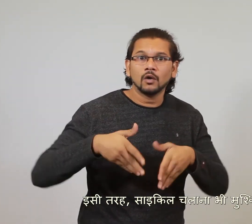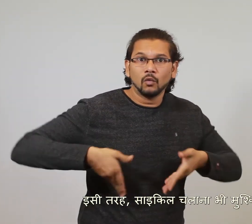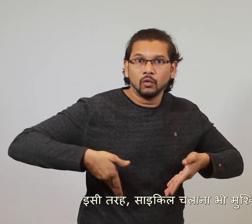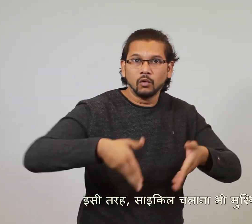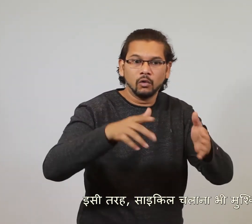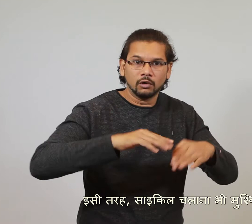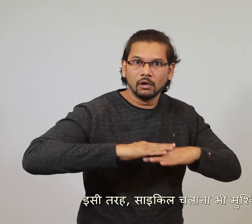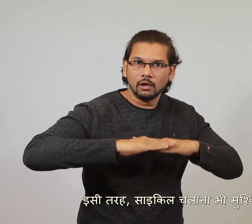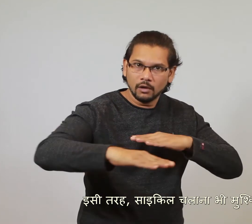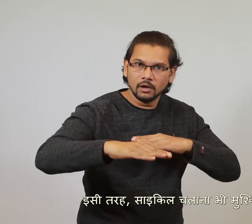भी मुश्किल होगा